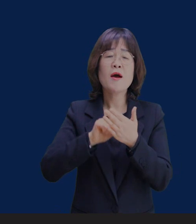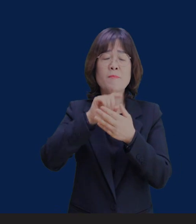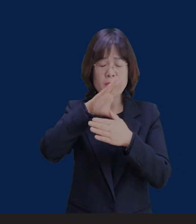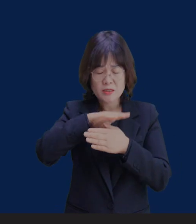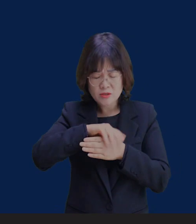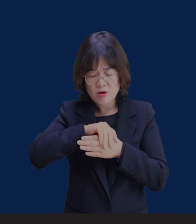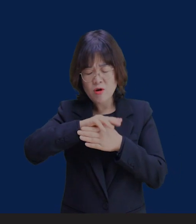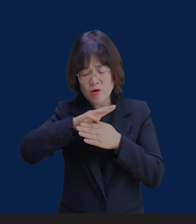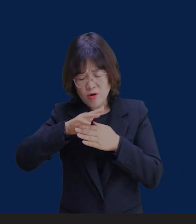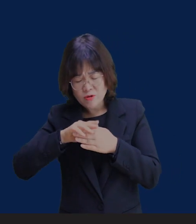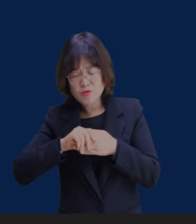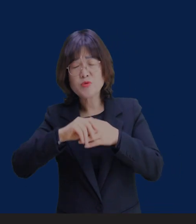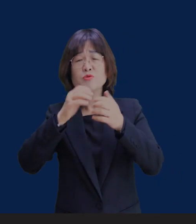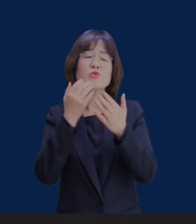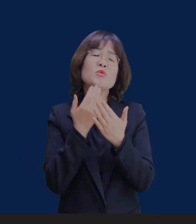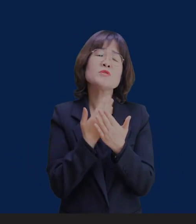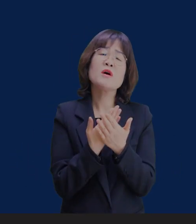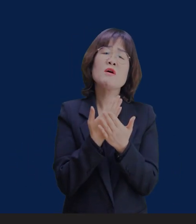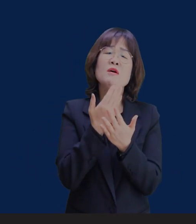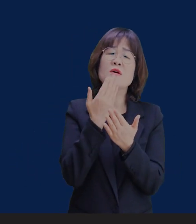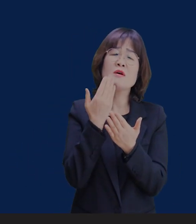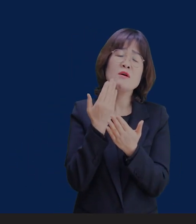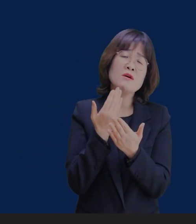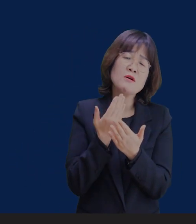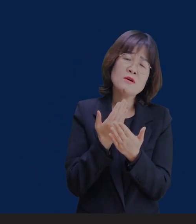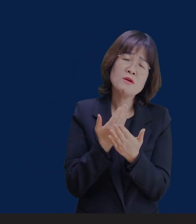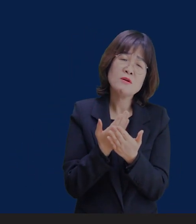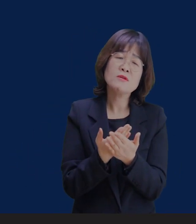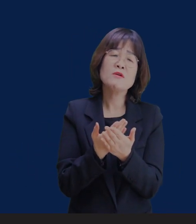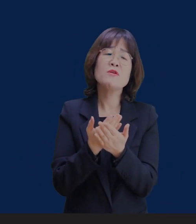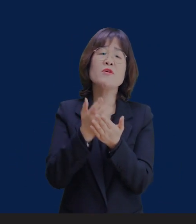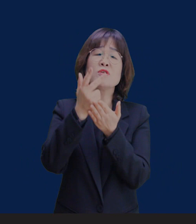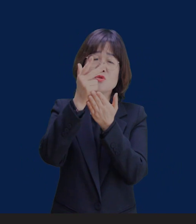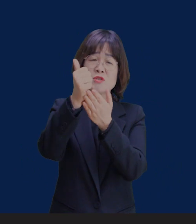부르니 나의 맘 만져